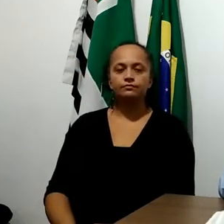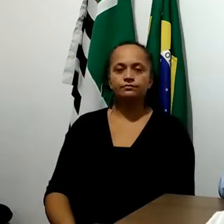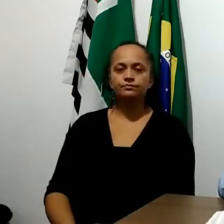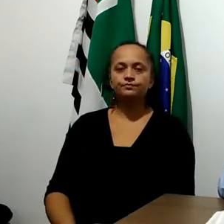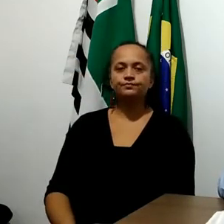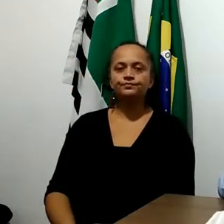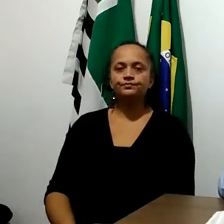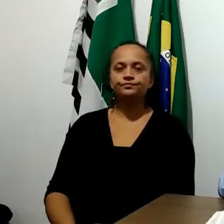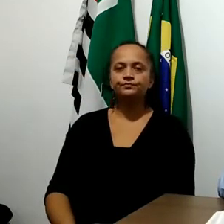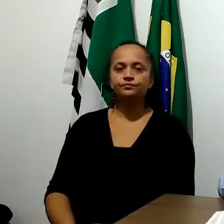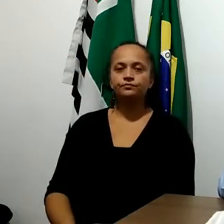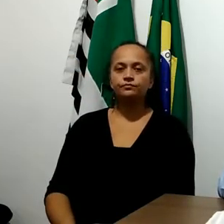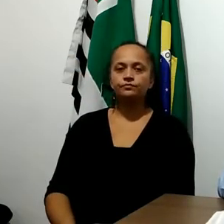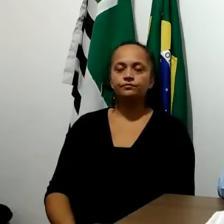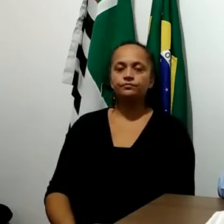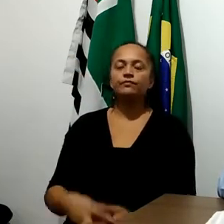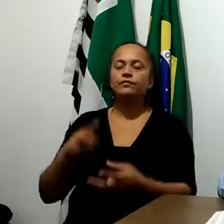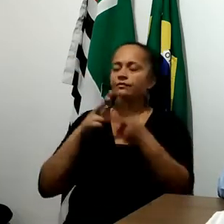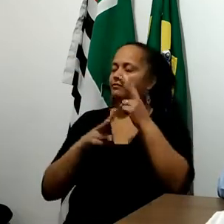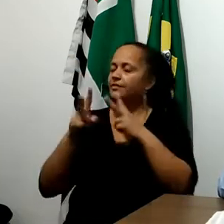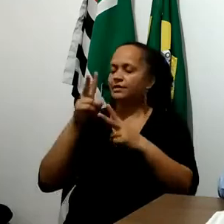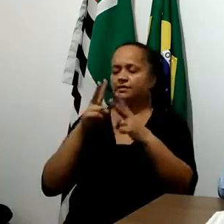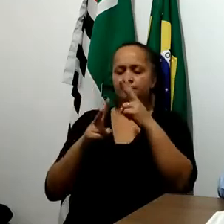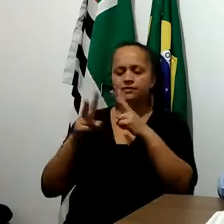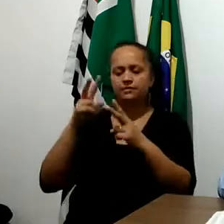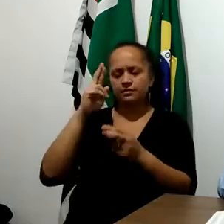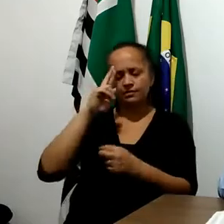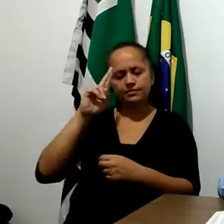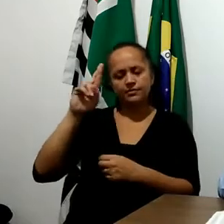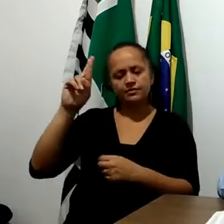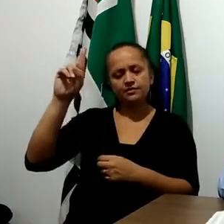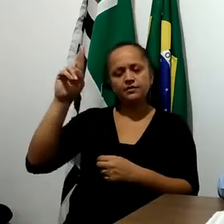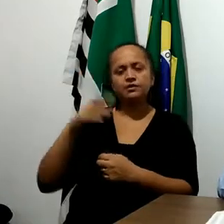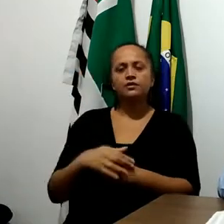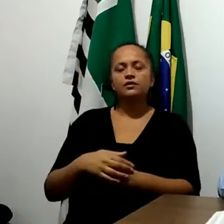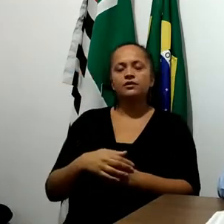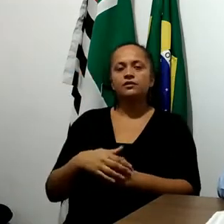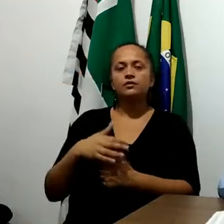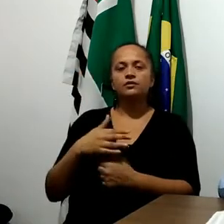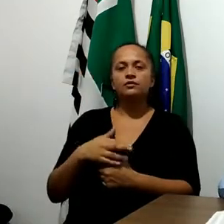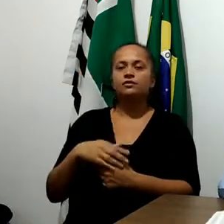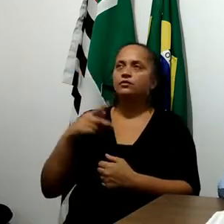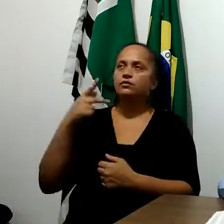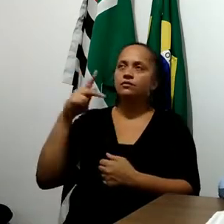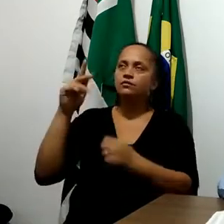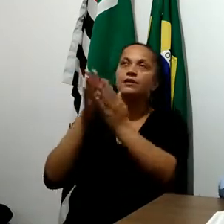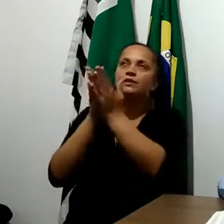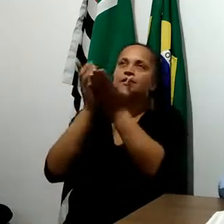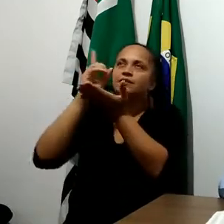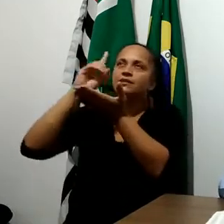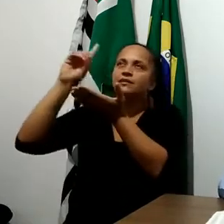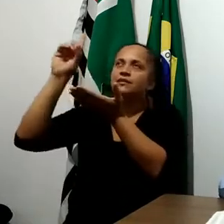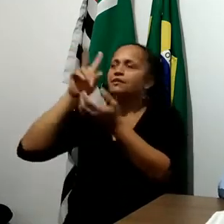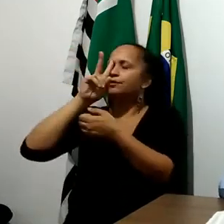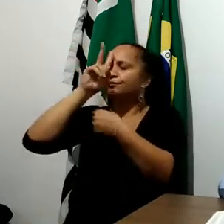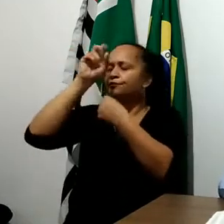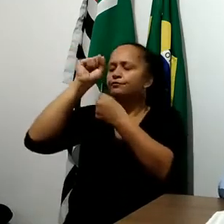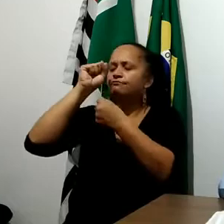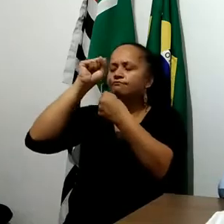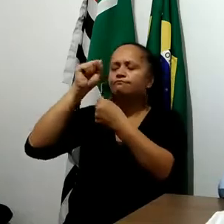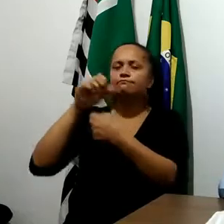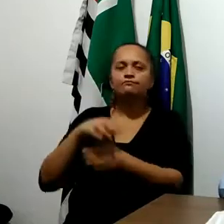Diz assim, ó: para sempre, ó Senhor, está firmada a tua palavra no céu. Ou seja, ela não